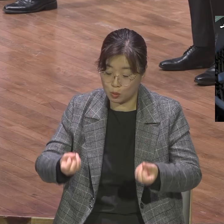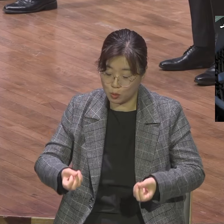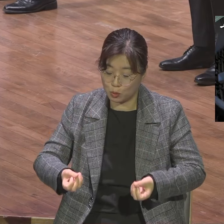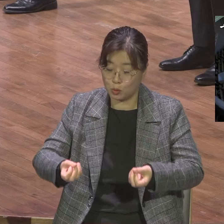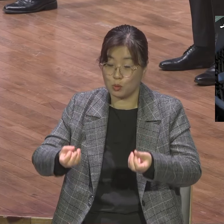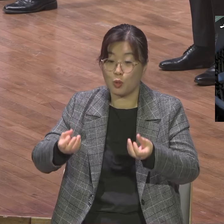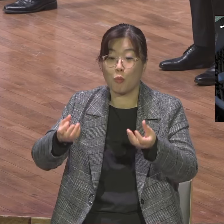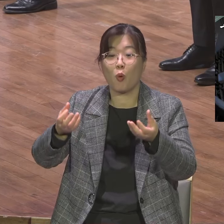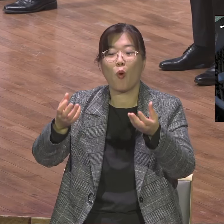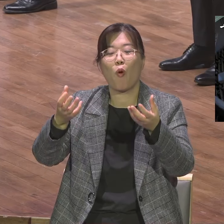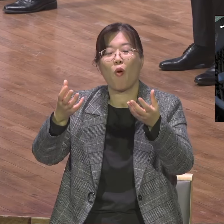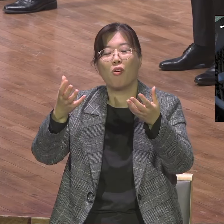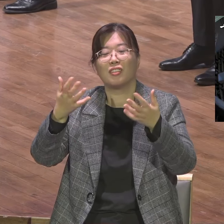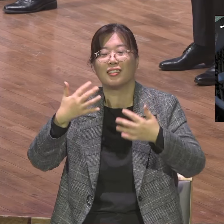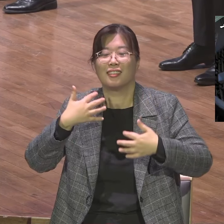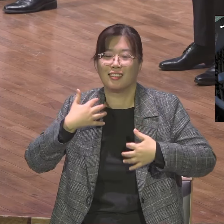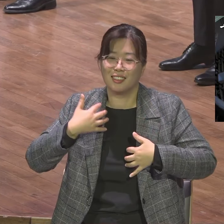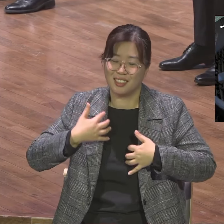놀라운